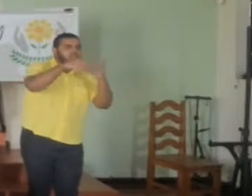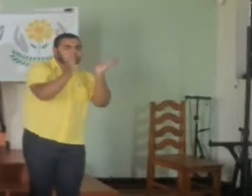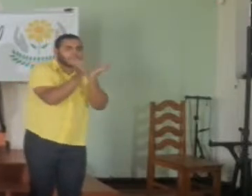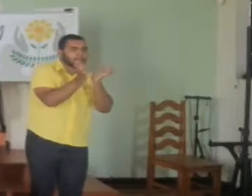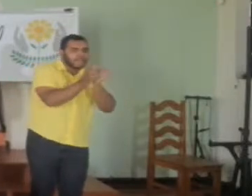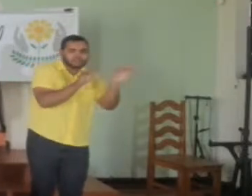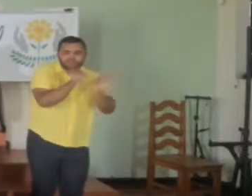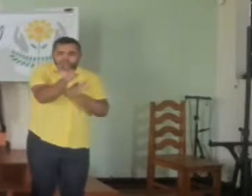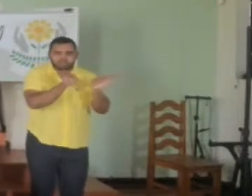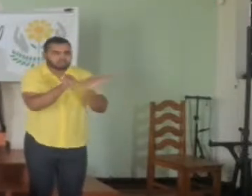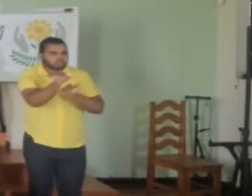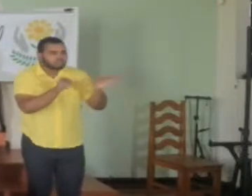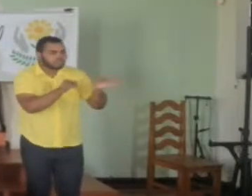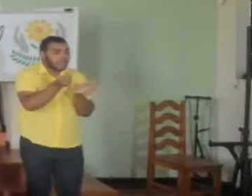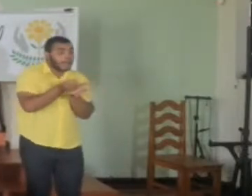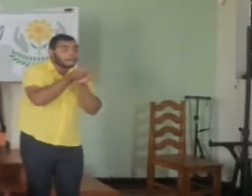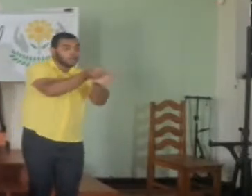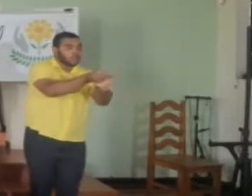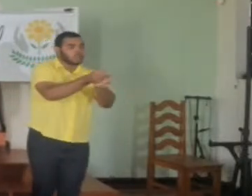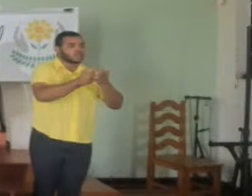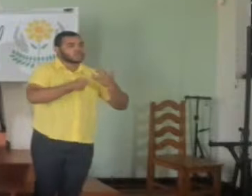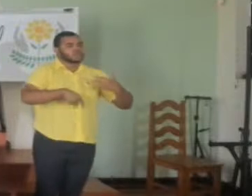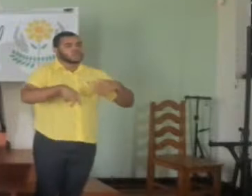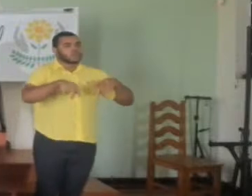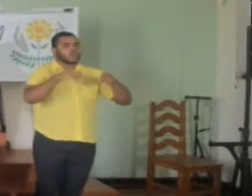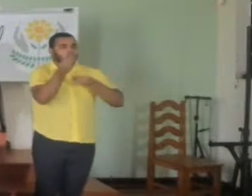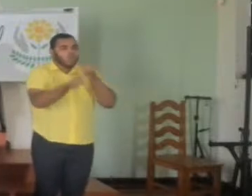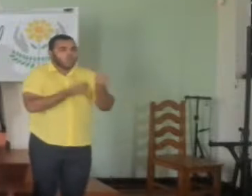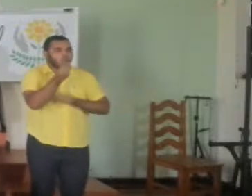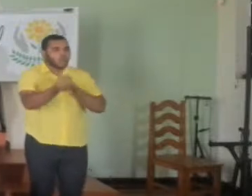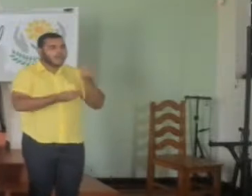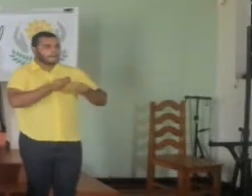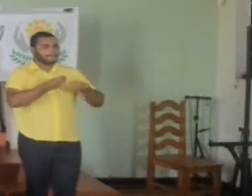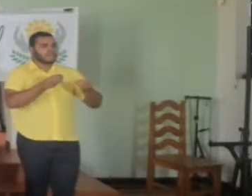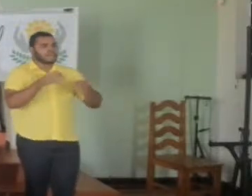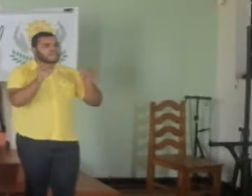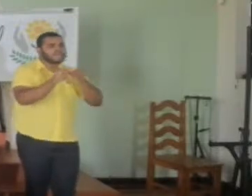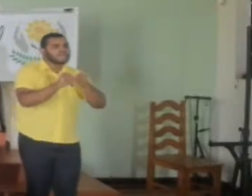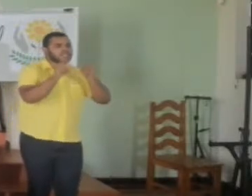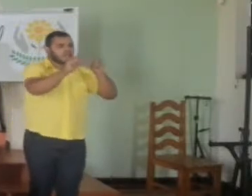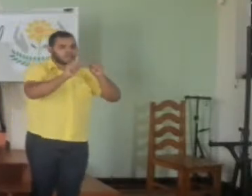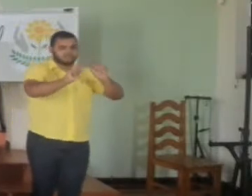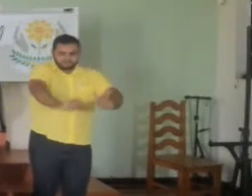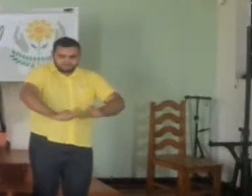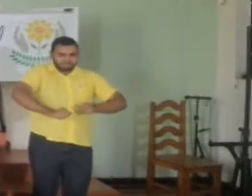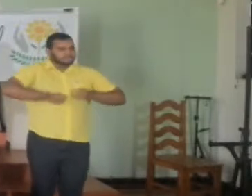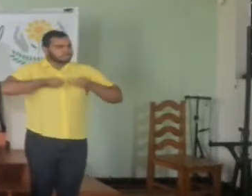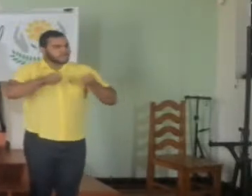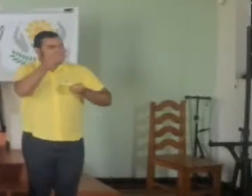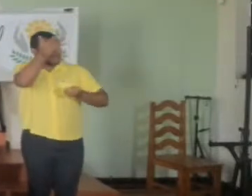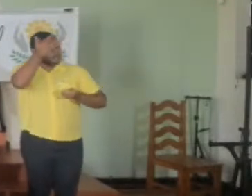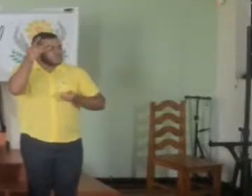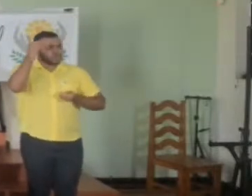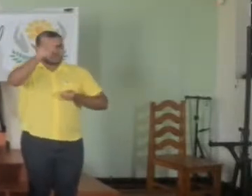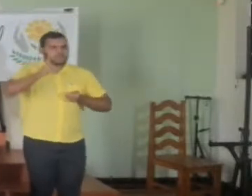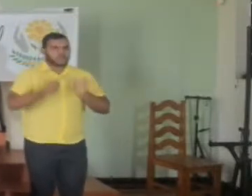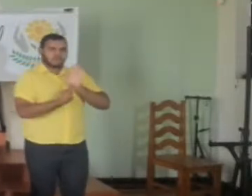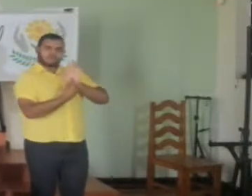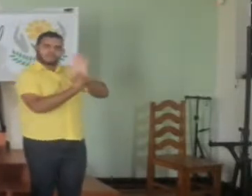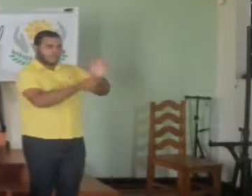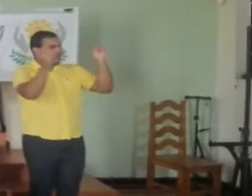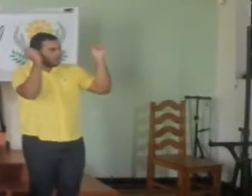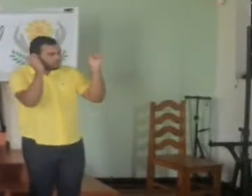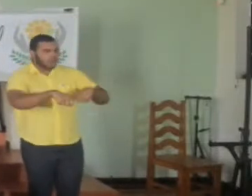apaiana. É um movimento que busca o empoderamento da pessoa com deficiência e